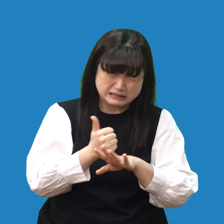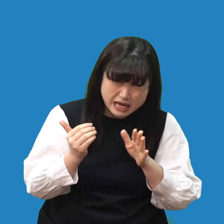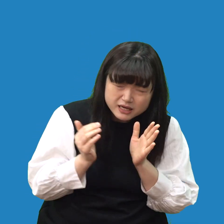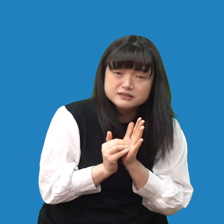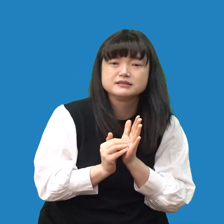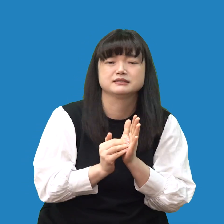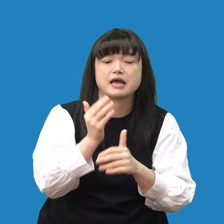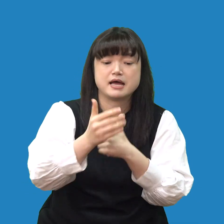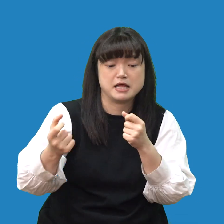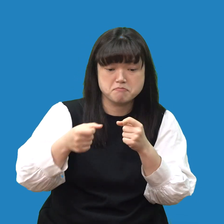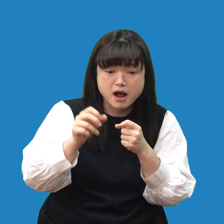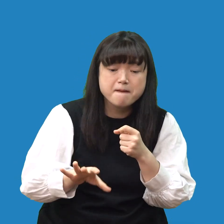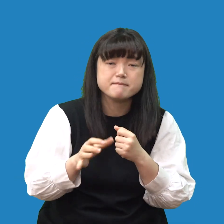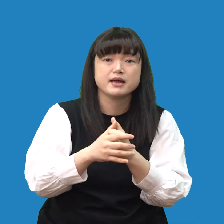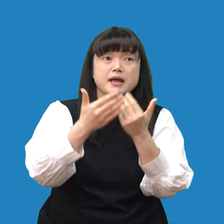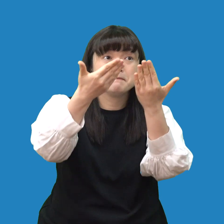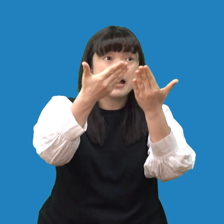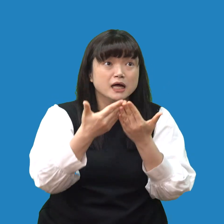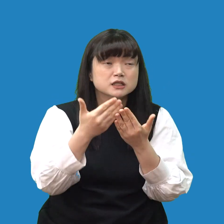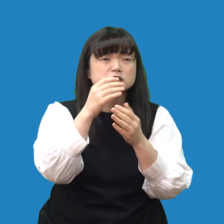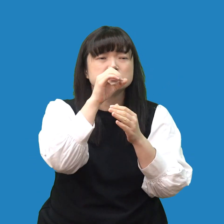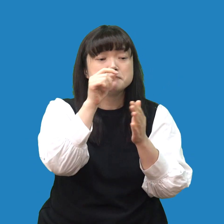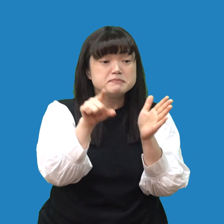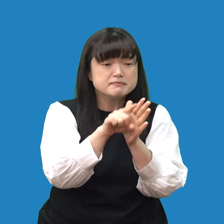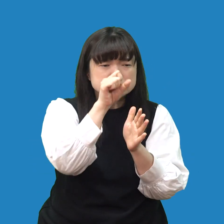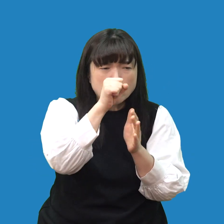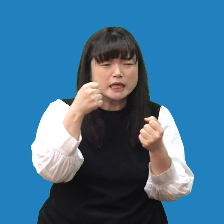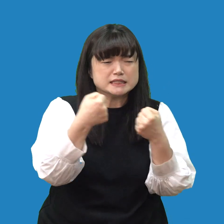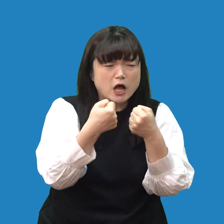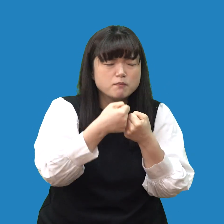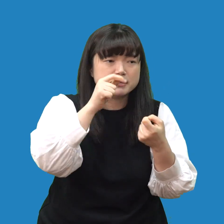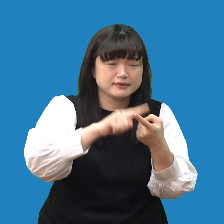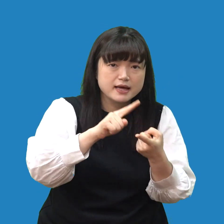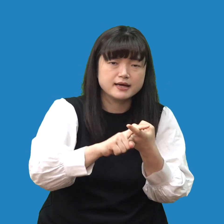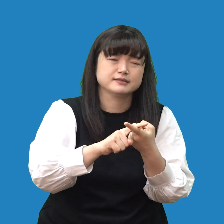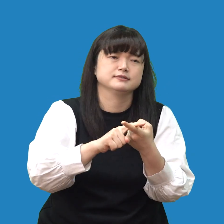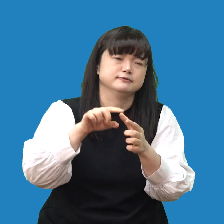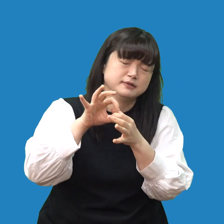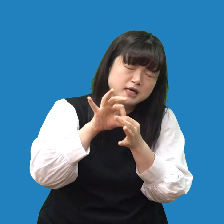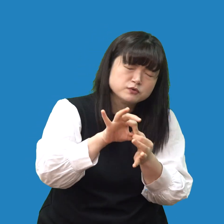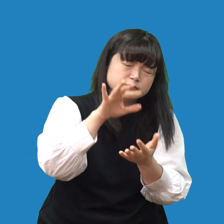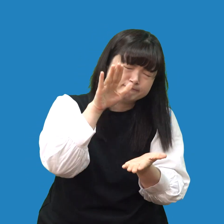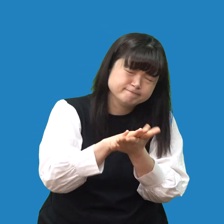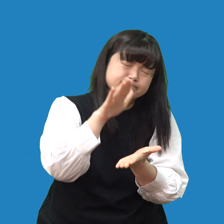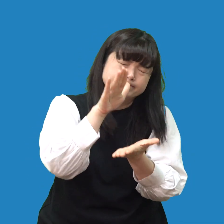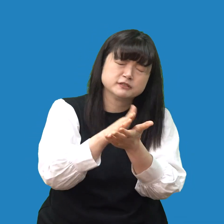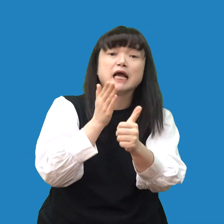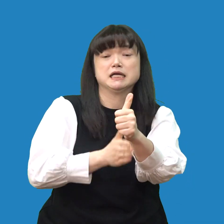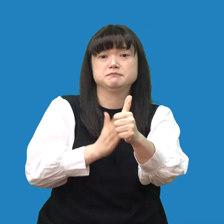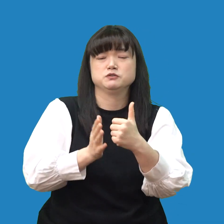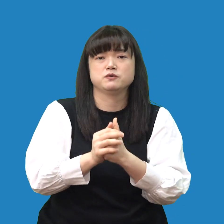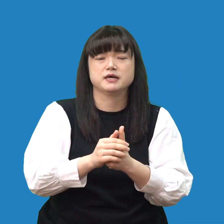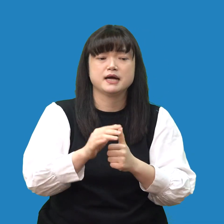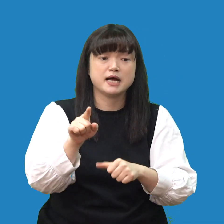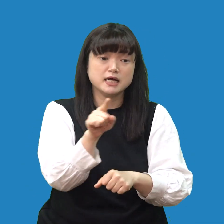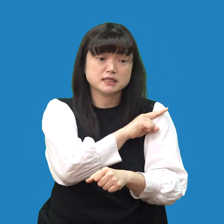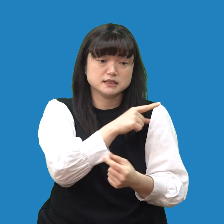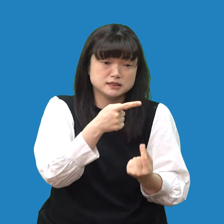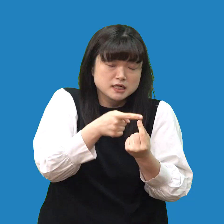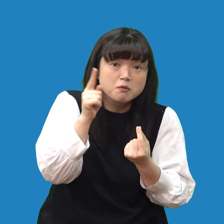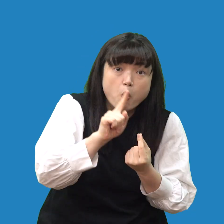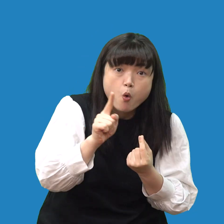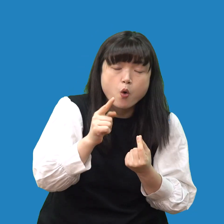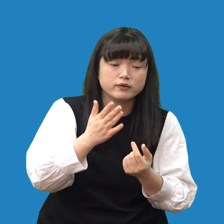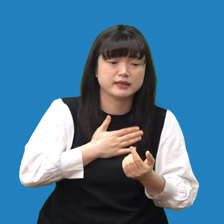끝까지 하나님 앞에 받았던 이 믿음의 선한 싸움에 대한 그 전의를 불태우십시오. 가장 최선은